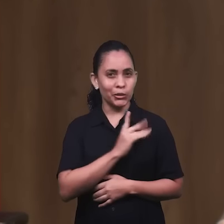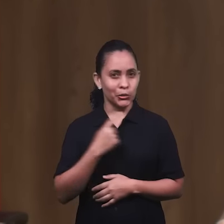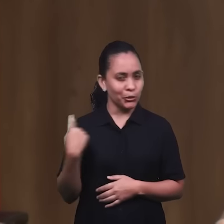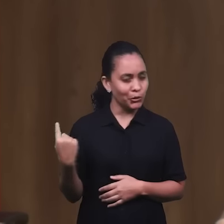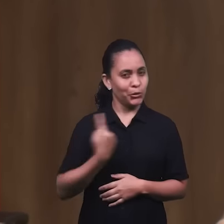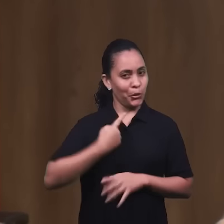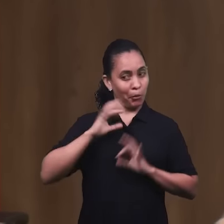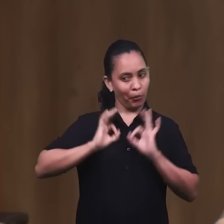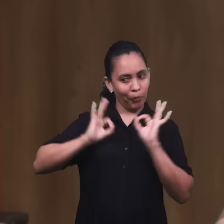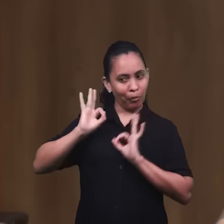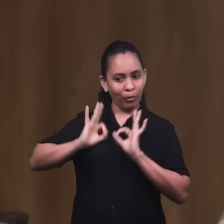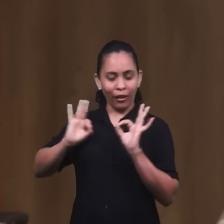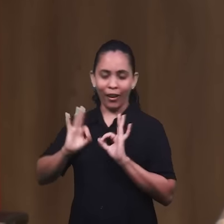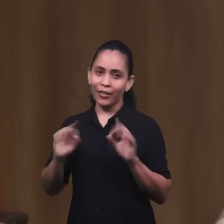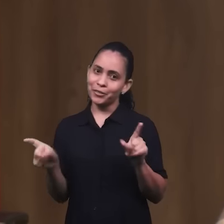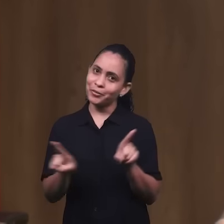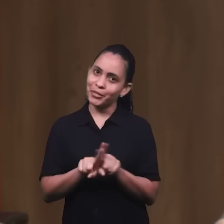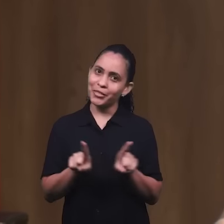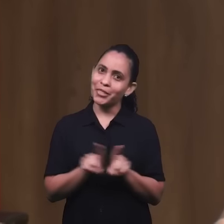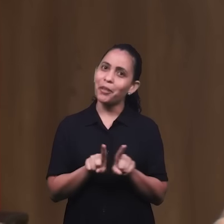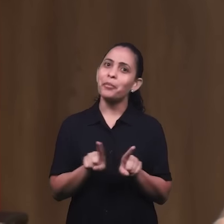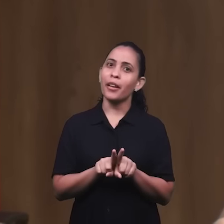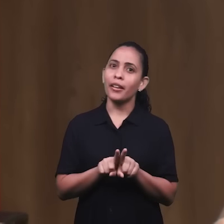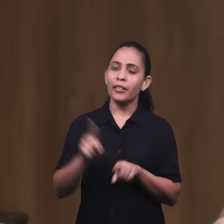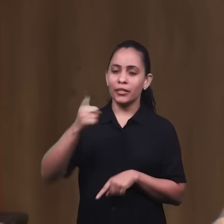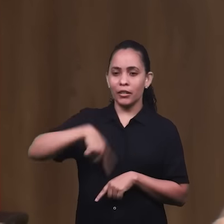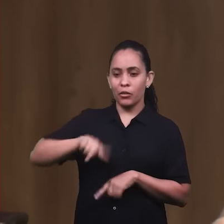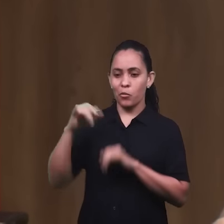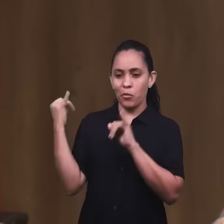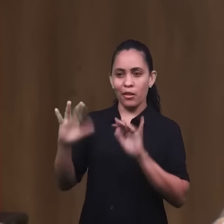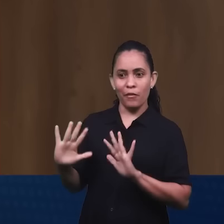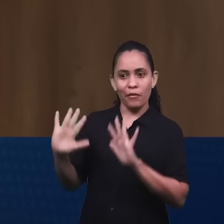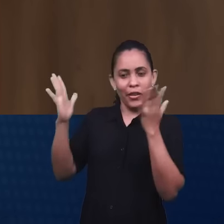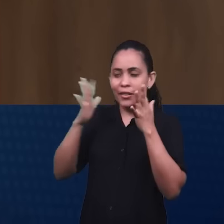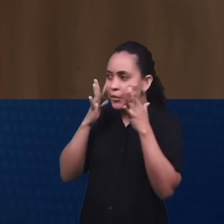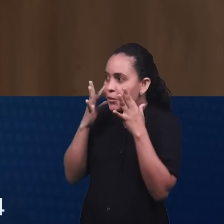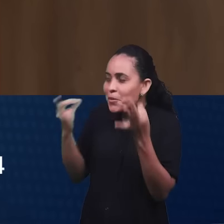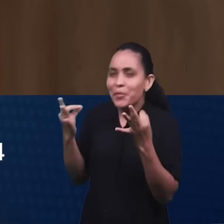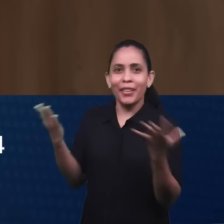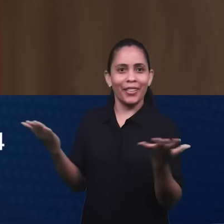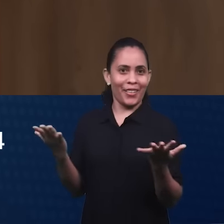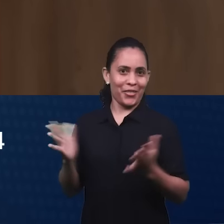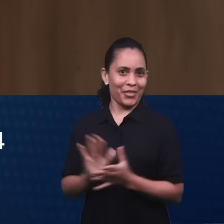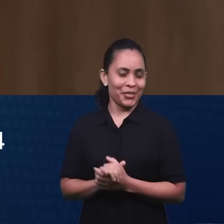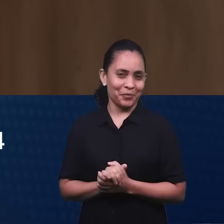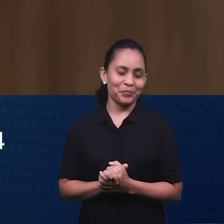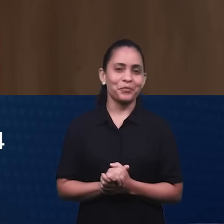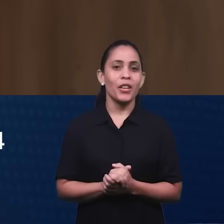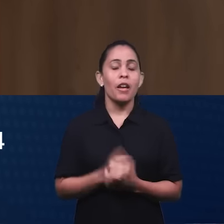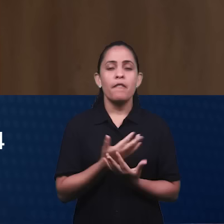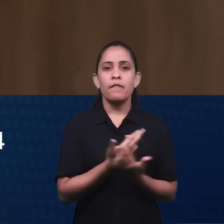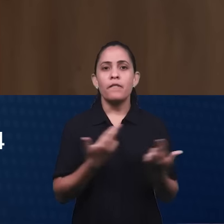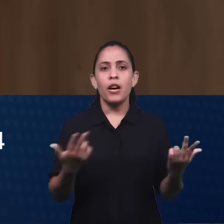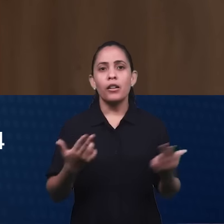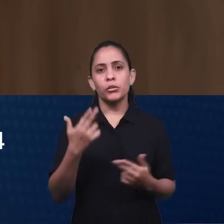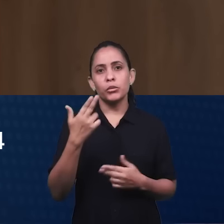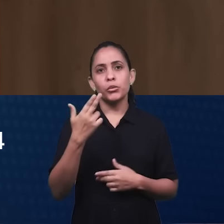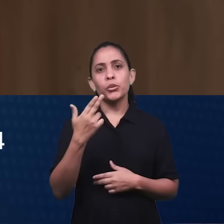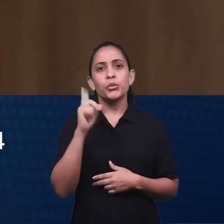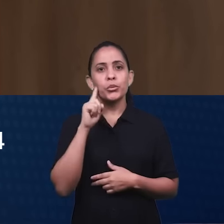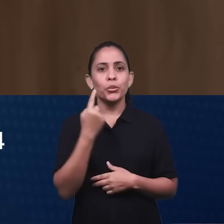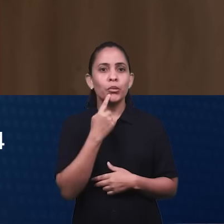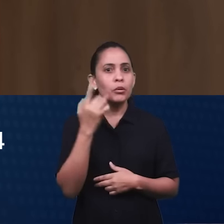para nós nos prepararmos, e para aqueles que vão ouvir pela primeira vez, é um despertar. E quantos surdos que nós temos que não